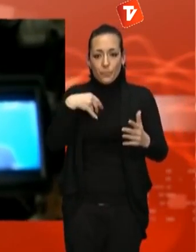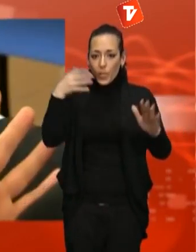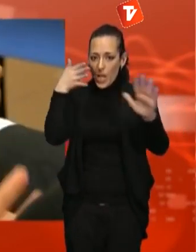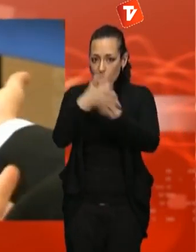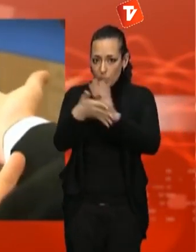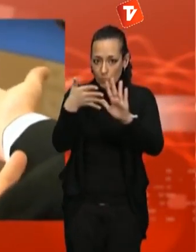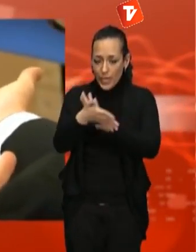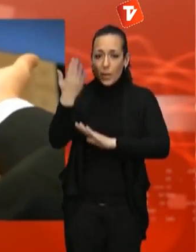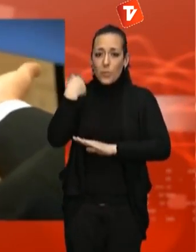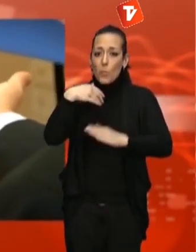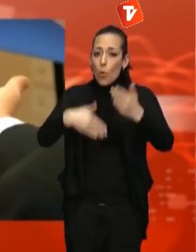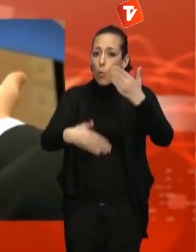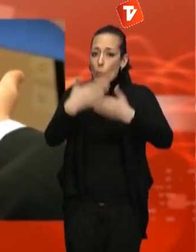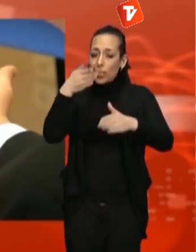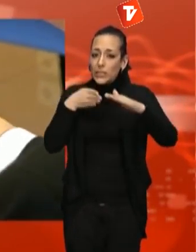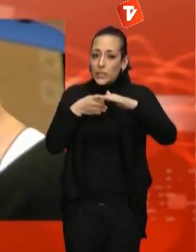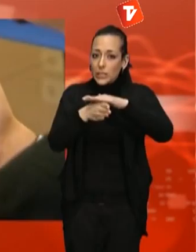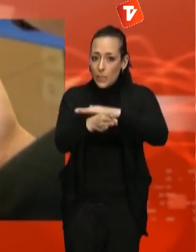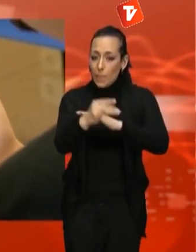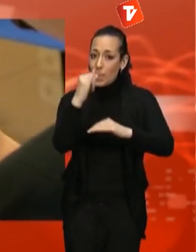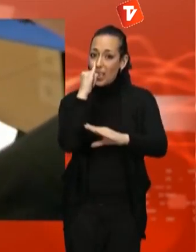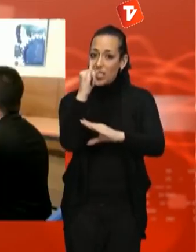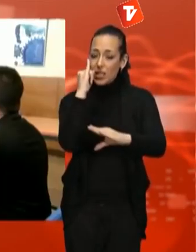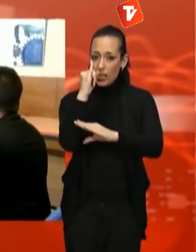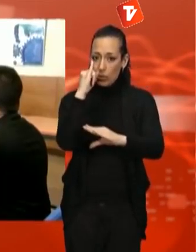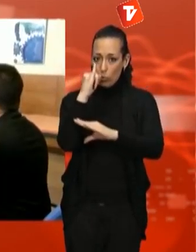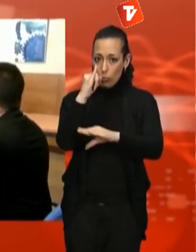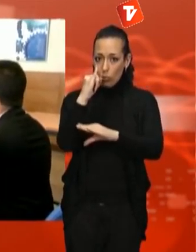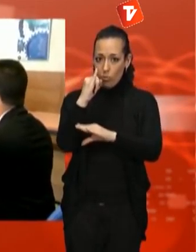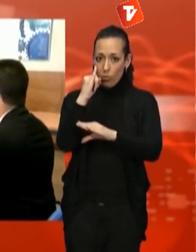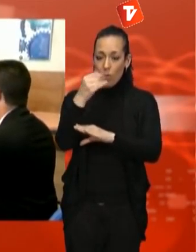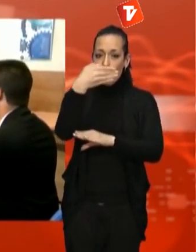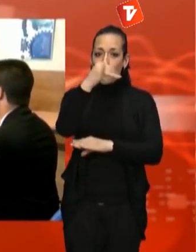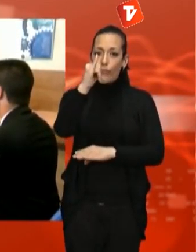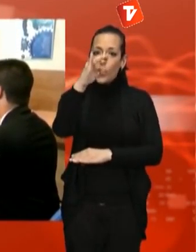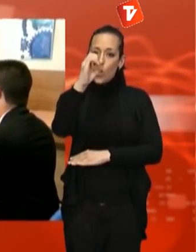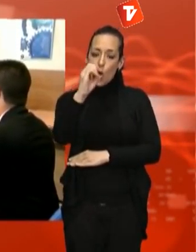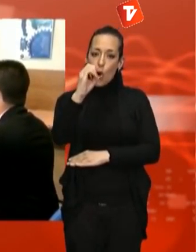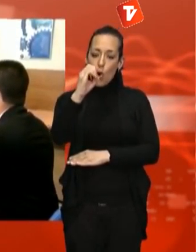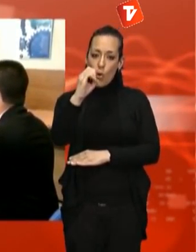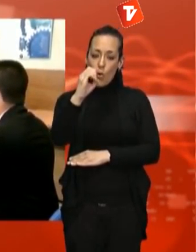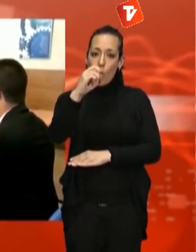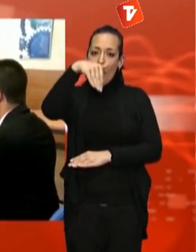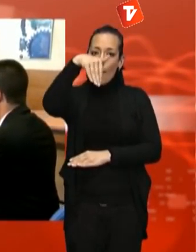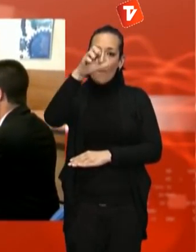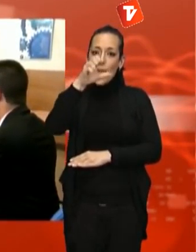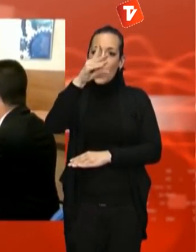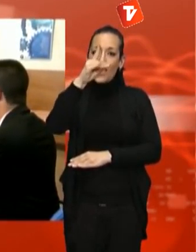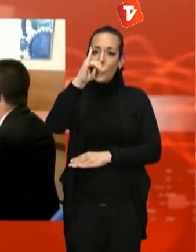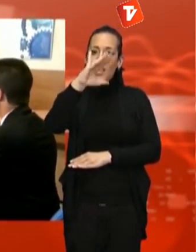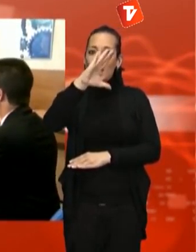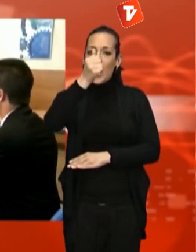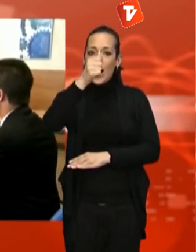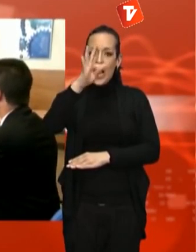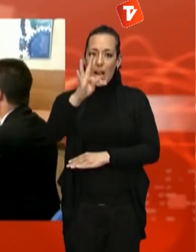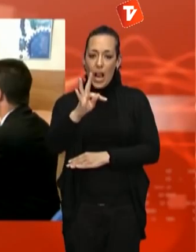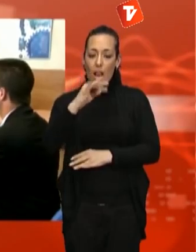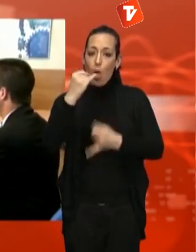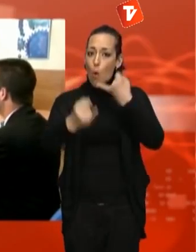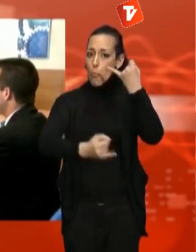instal·lacions de l'Institute of Biomedical Problems de Rússia. Durant la missió van realitzar diversos experiments i fins i tot dos dels